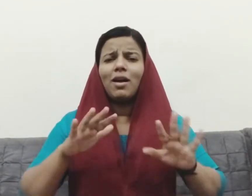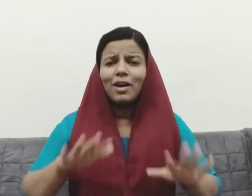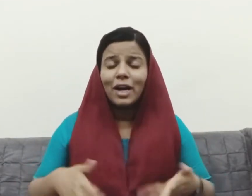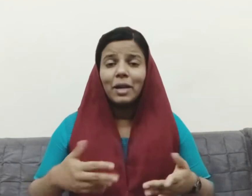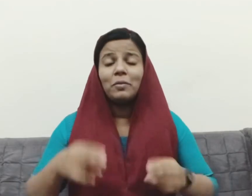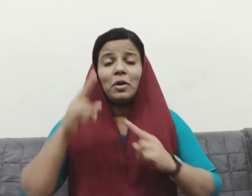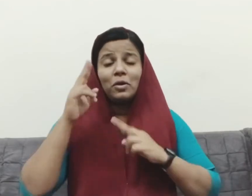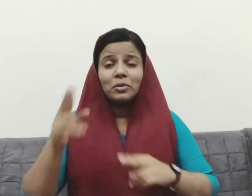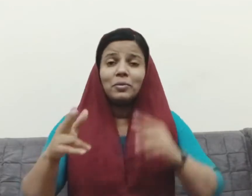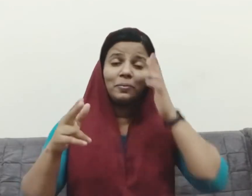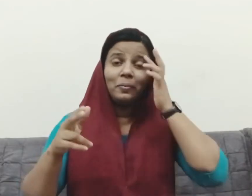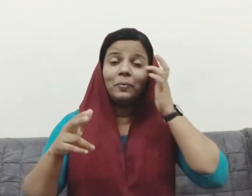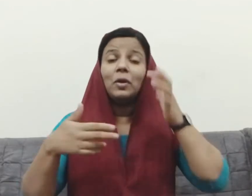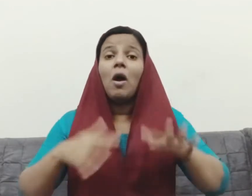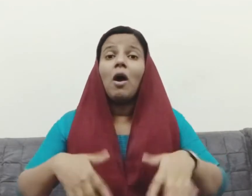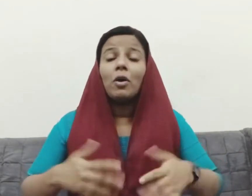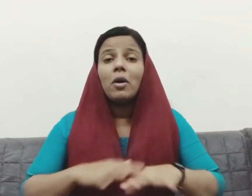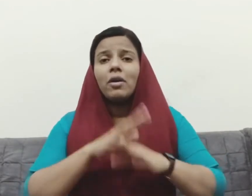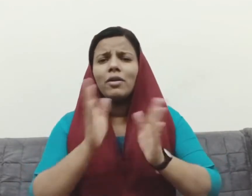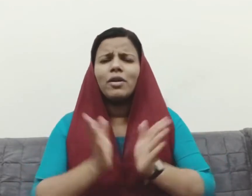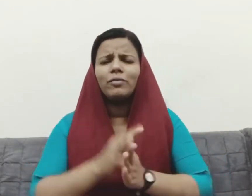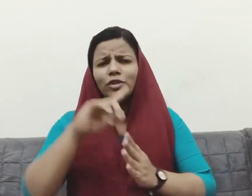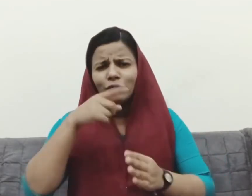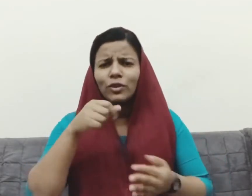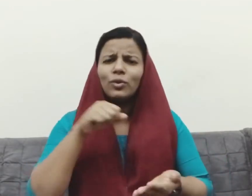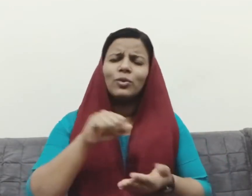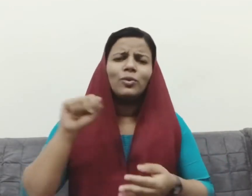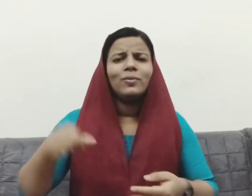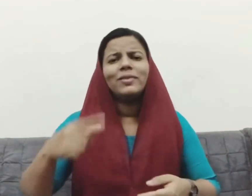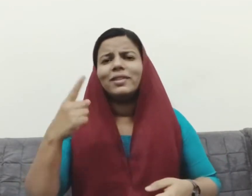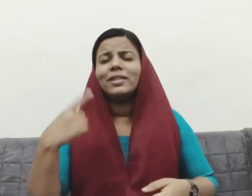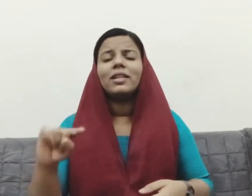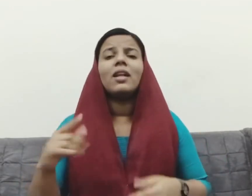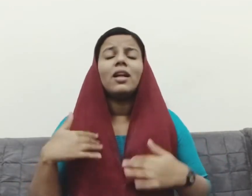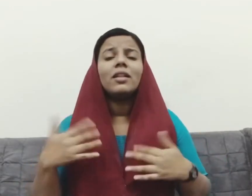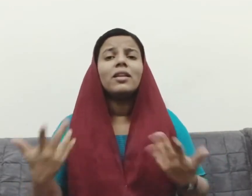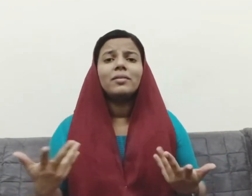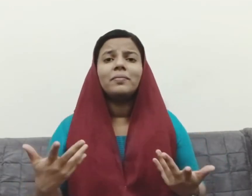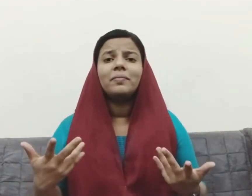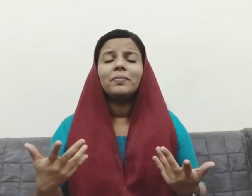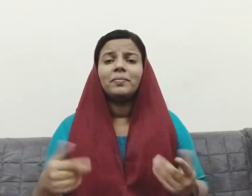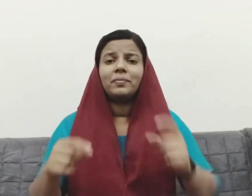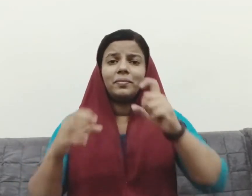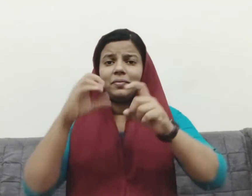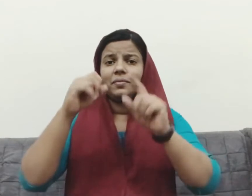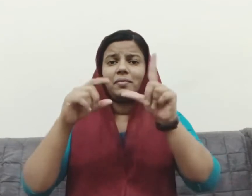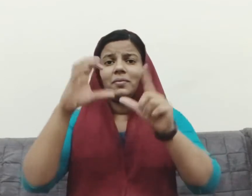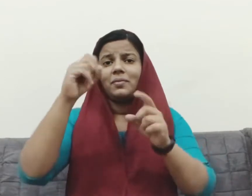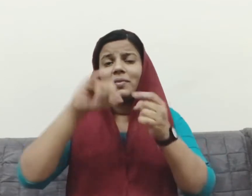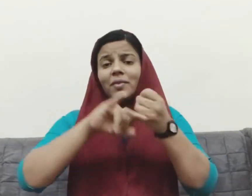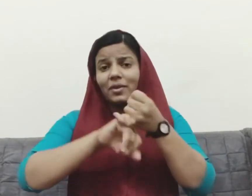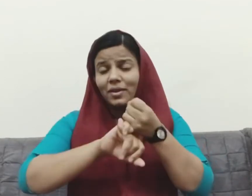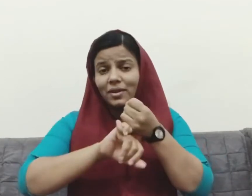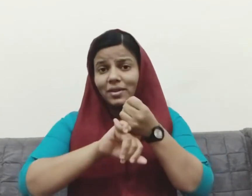ആഗ്രഹങ്ങളും ആശകളും ഇച്ഛകളും താല്പര്യങ്ങളും ഒക്കെ നമ്മുടെ ജീവിതത്തിൽ വരും. അപ്പം അതിനെ നമ്മളെങ്ങനെ, അതാണ് പറയുന്നത് കൊലോസ്യലേഖനം 3-ാം അധ്യായത്തിൽ പറയുന്നത്,